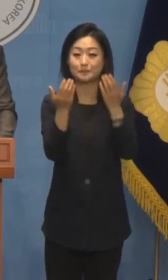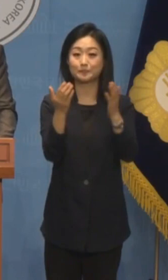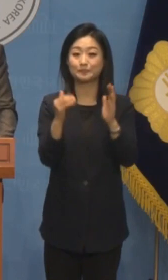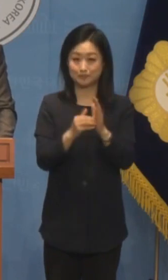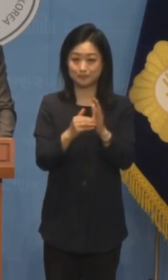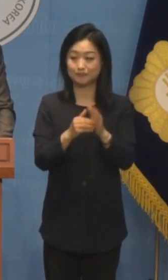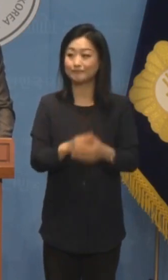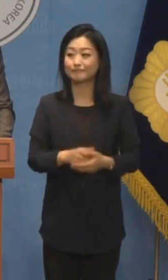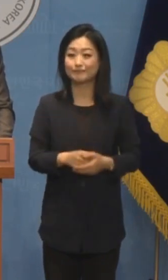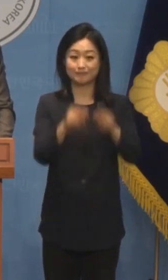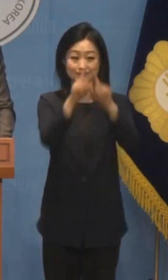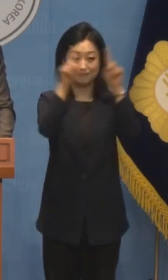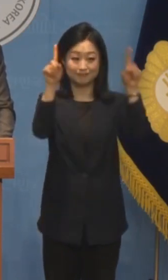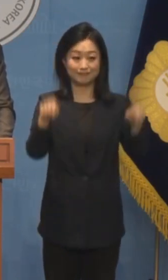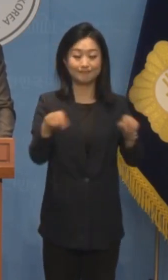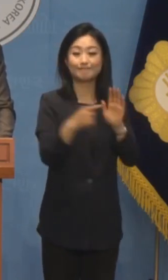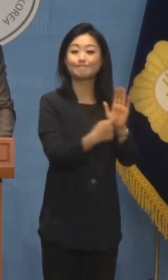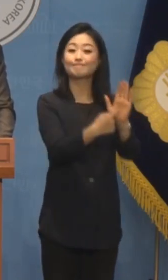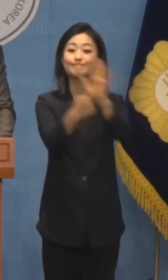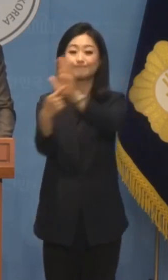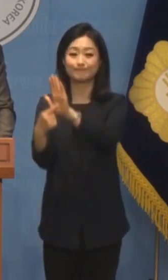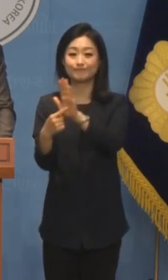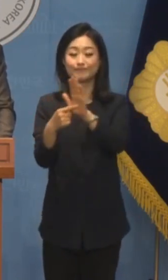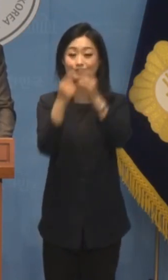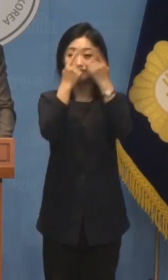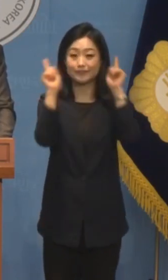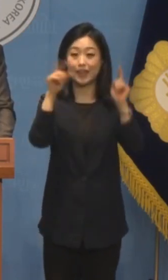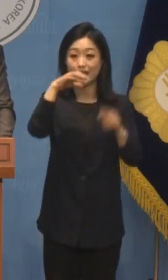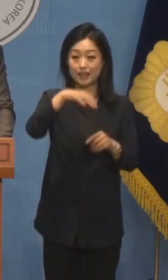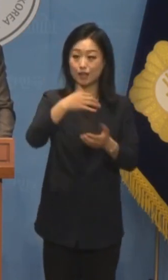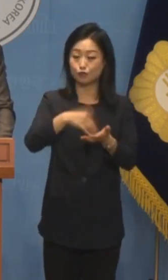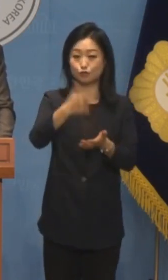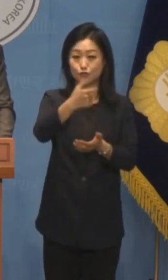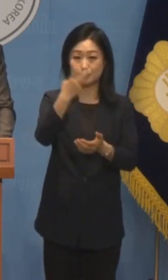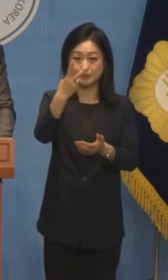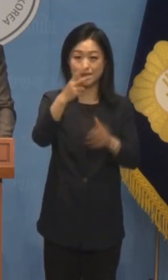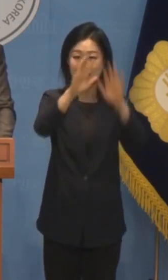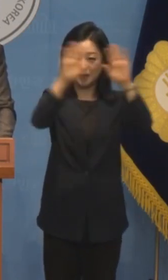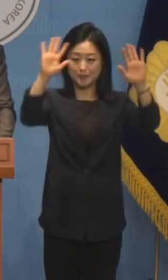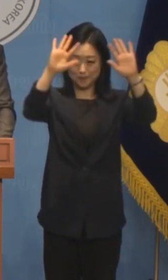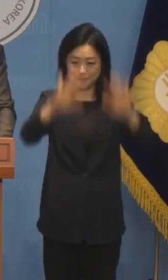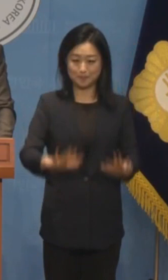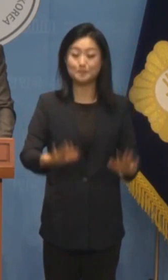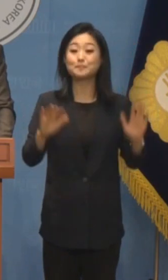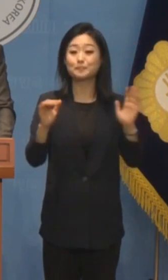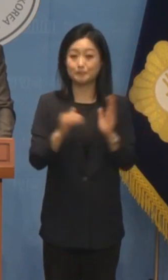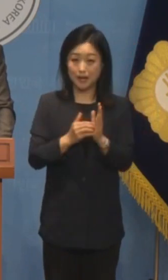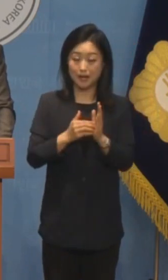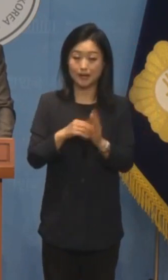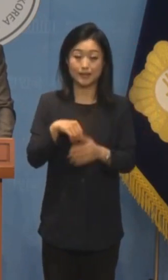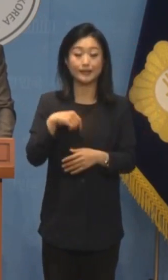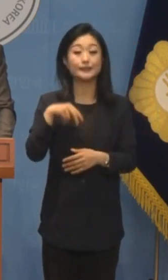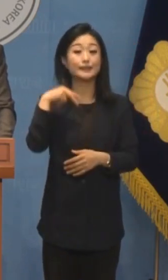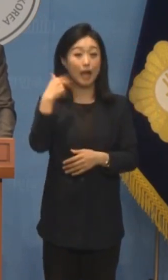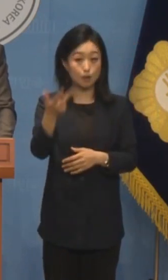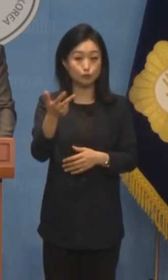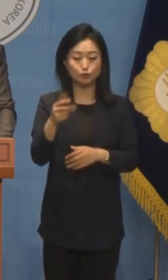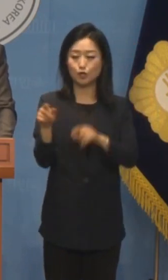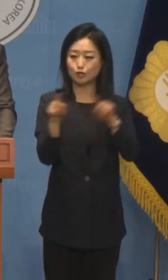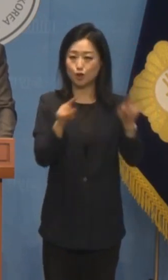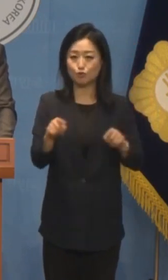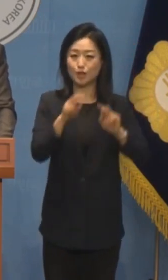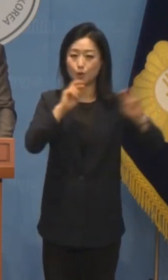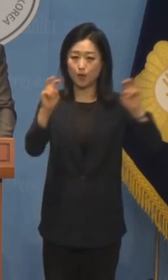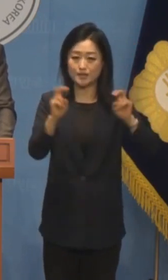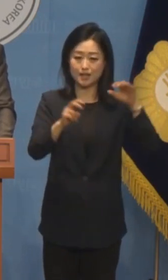네, 이런 대자보를 우리가 전국 대학가에 62개 대학가에 게재했습니다. 다음 주에는 전국에 있는